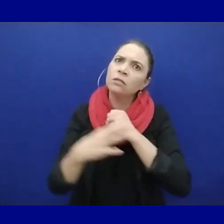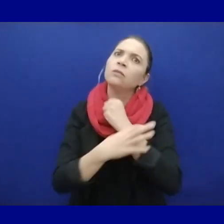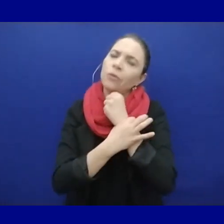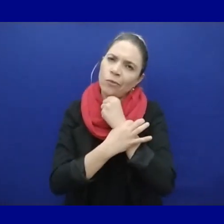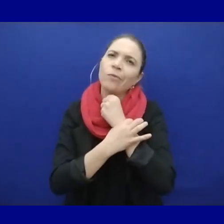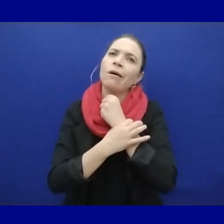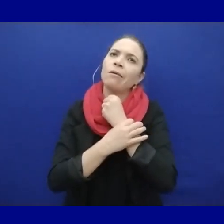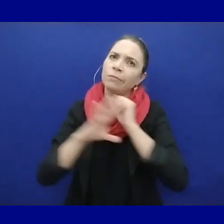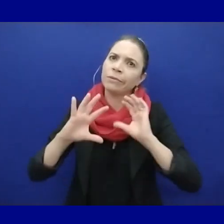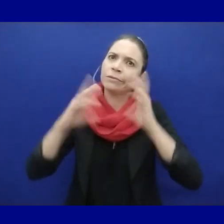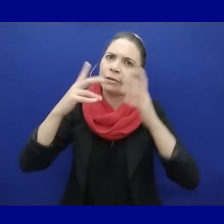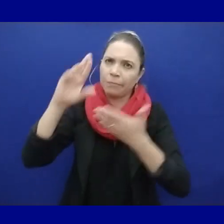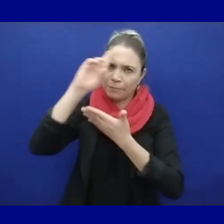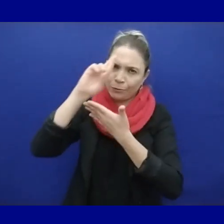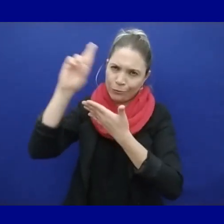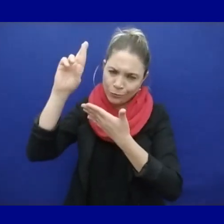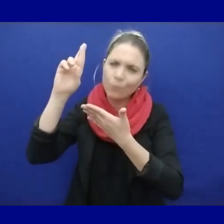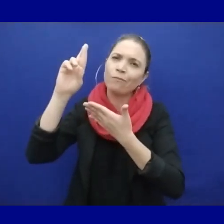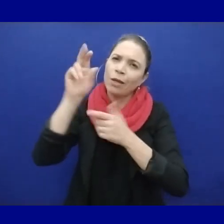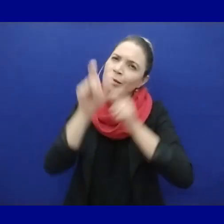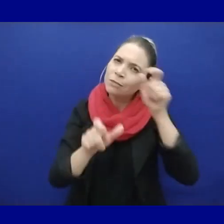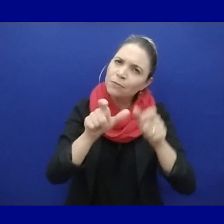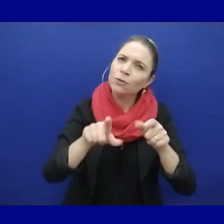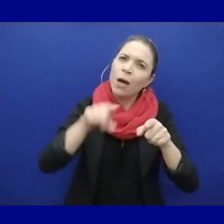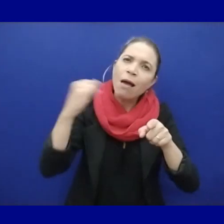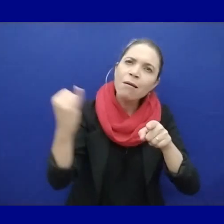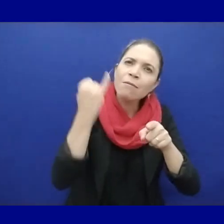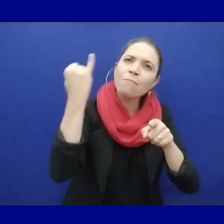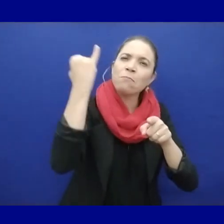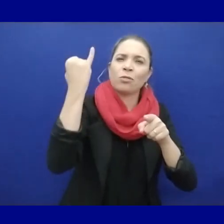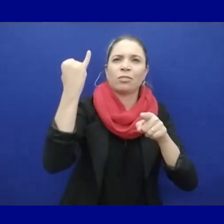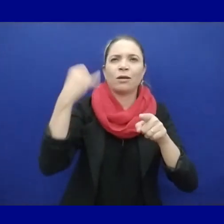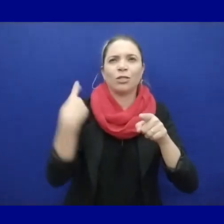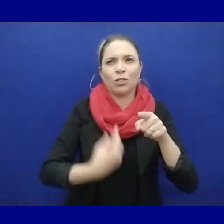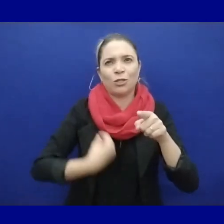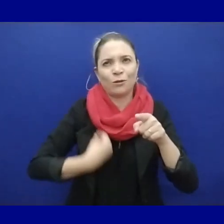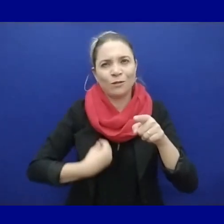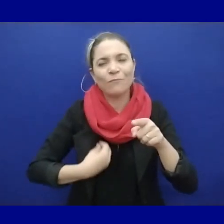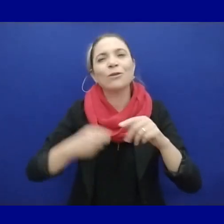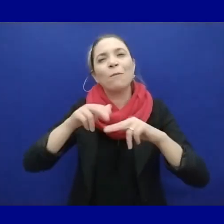em nossas dependências e que são muito valiosas para a